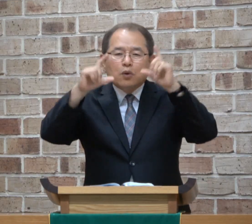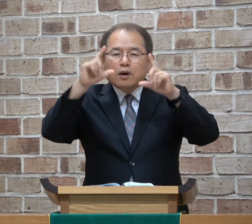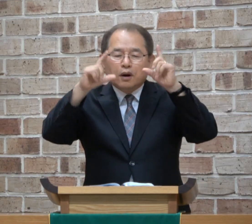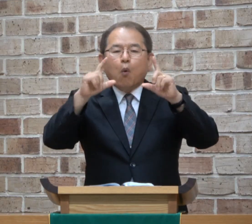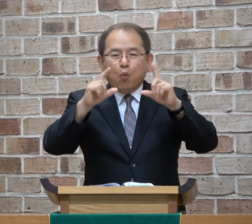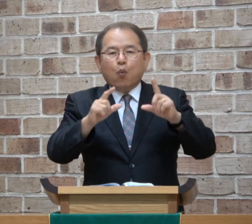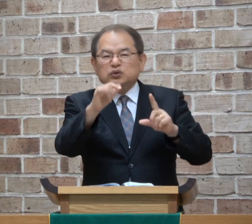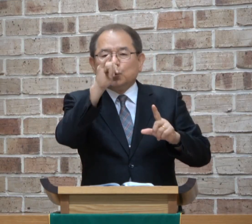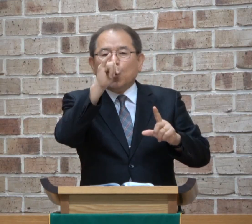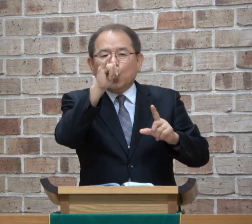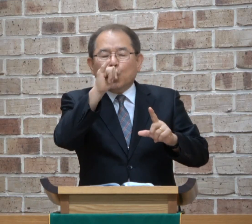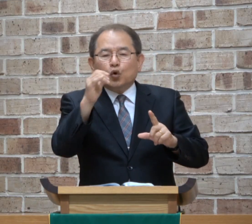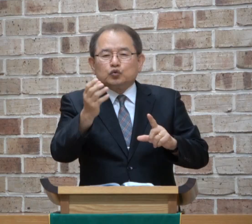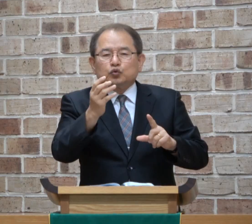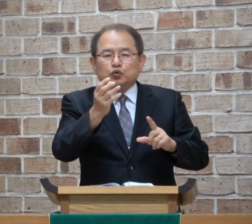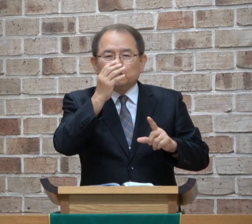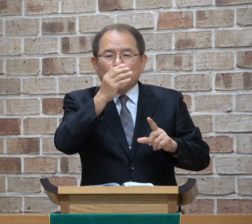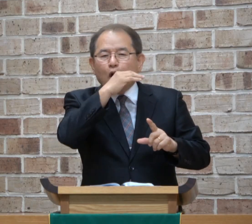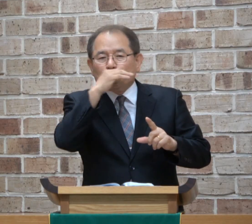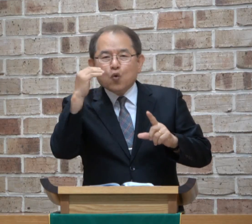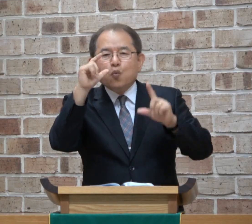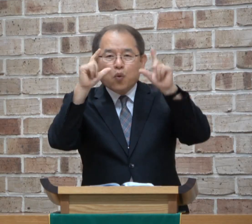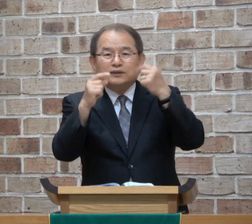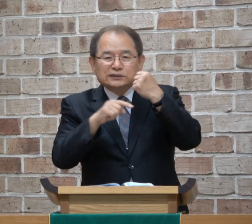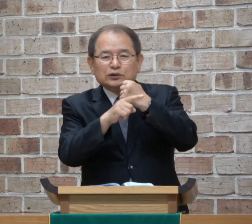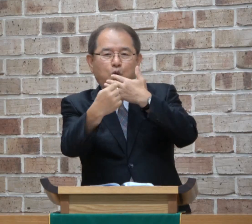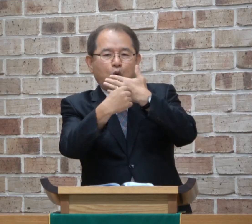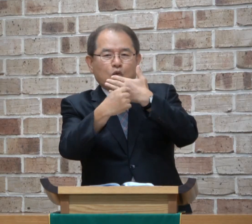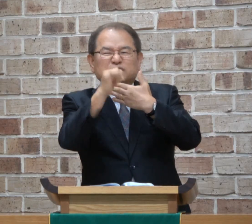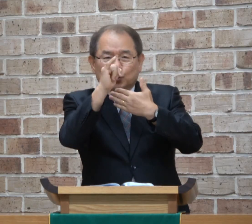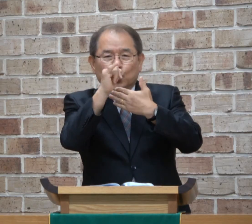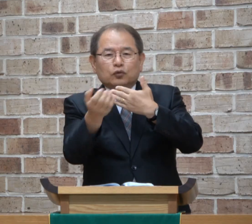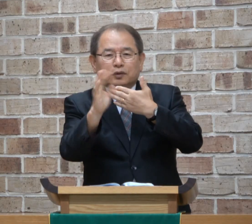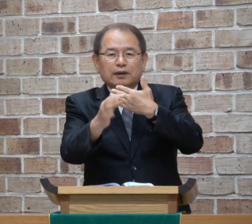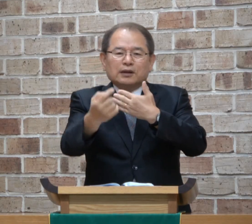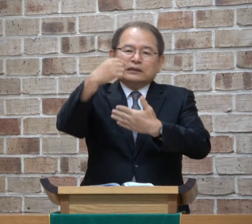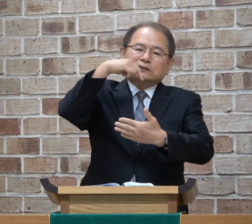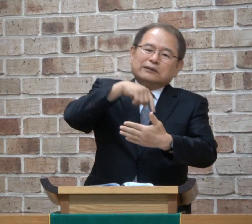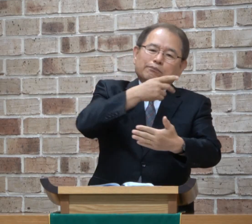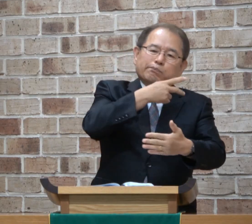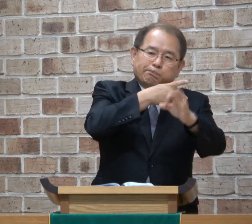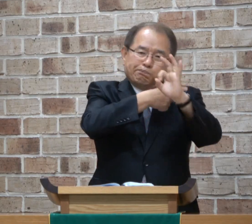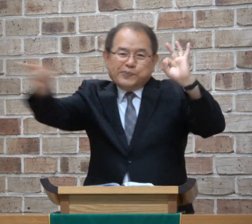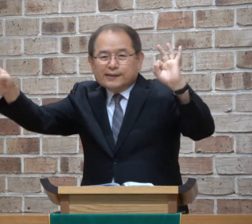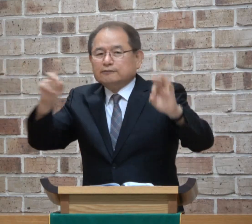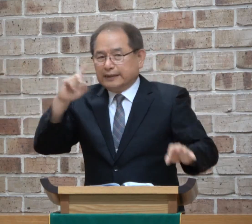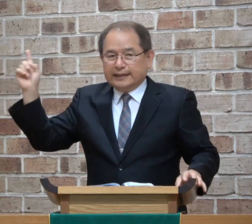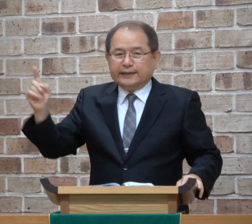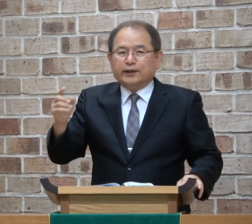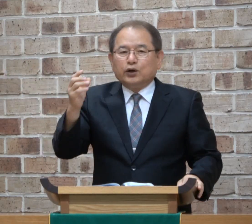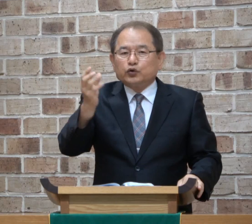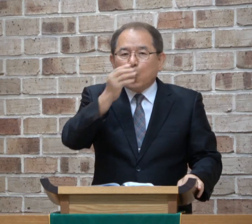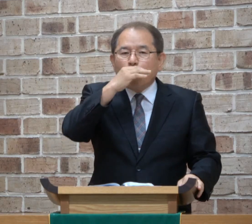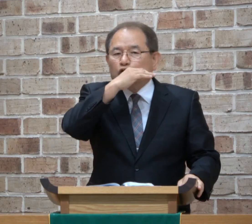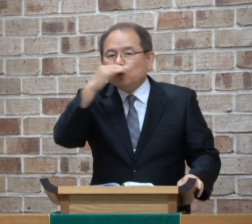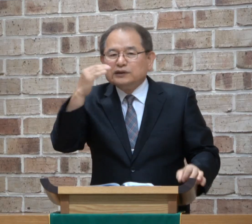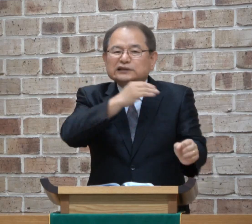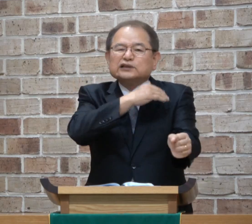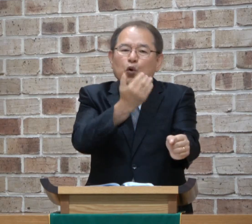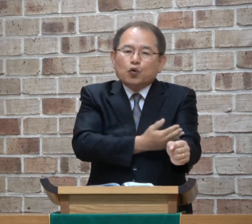하나님의 자녀로서 이 말씀답게 살아내는 그런 경건의 모습을 갖길 원합니다. 경건의 모양만 있는 것이 아니라 경건의 능력은